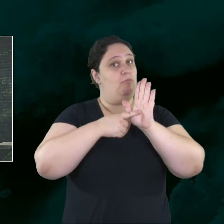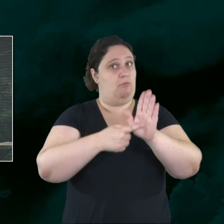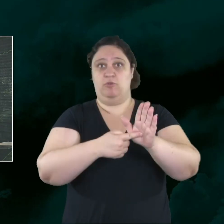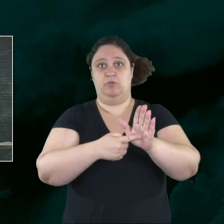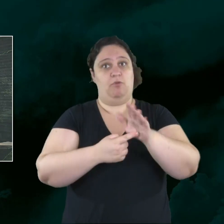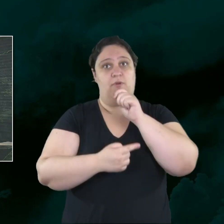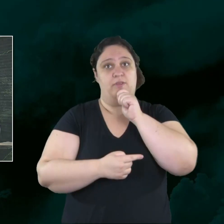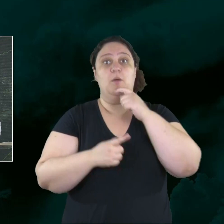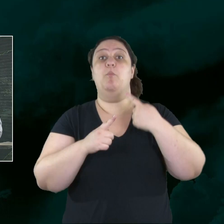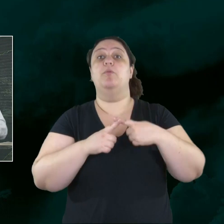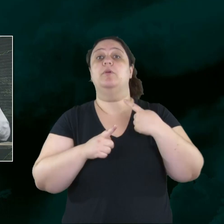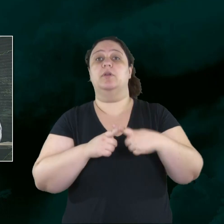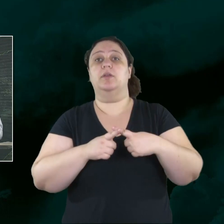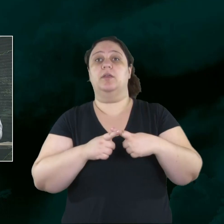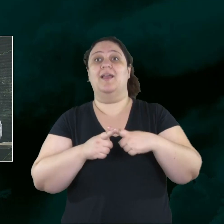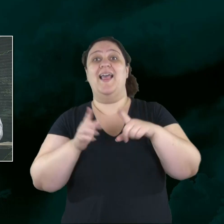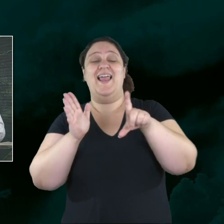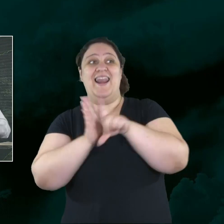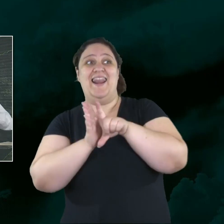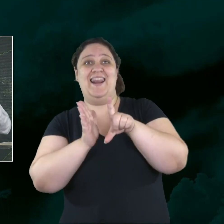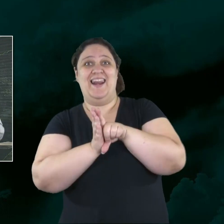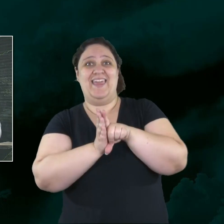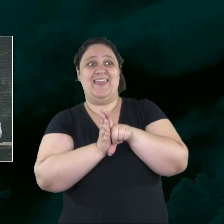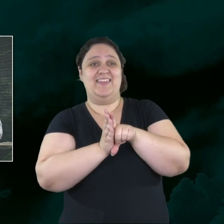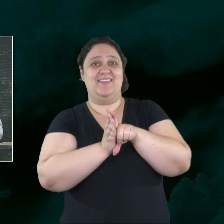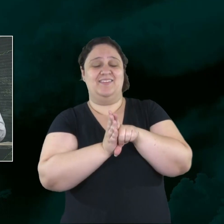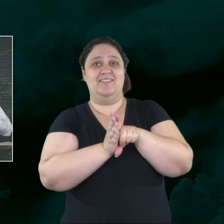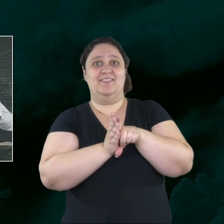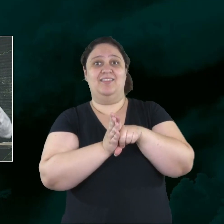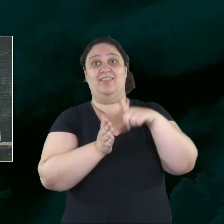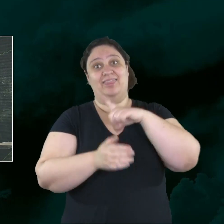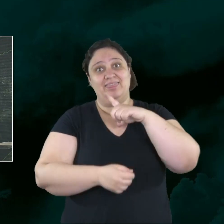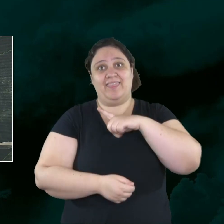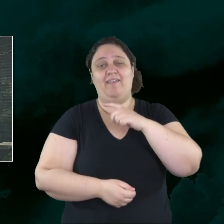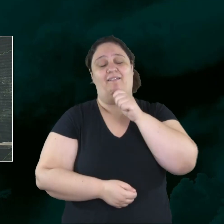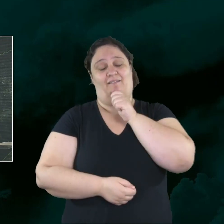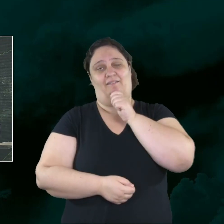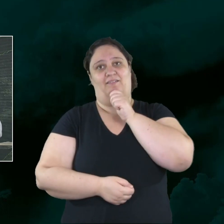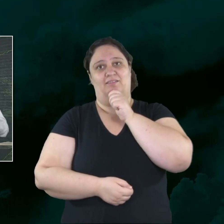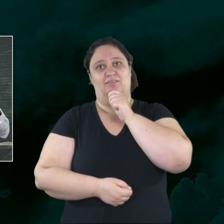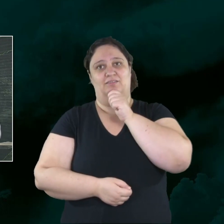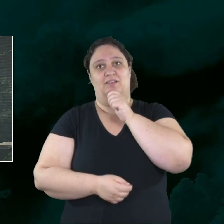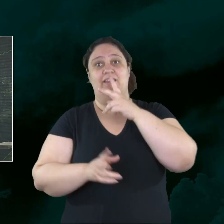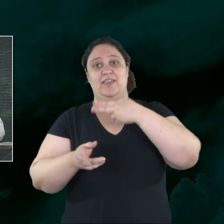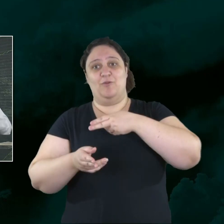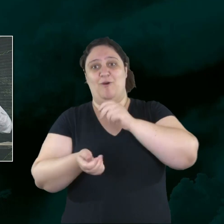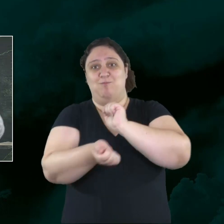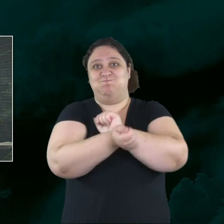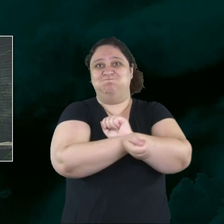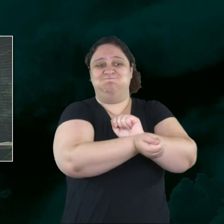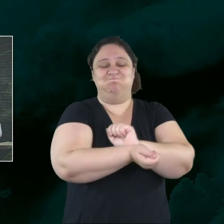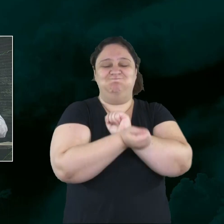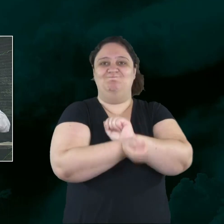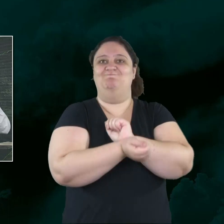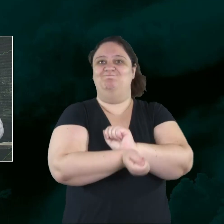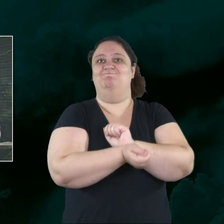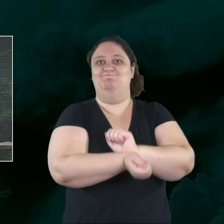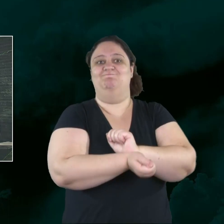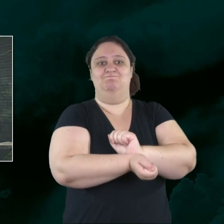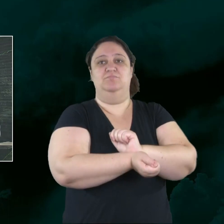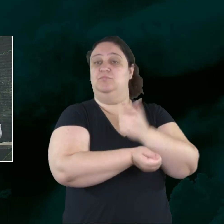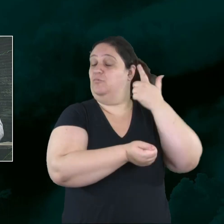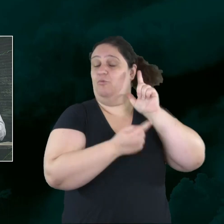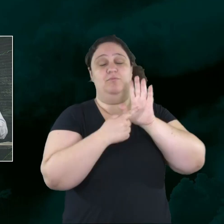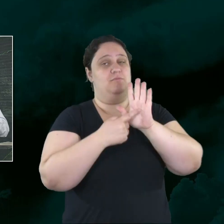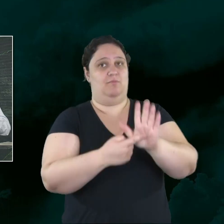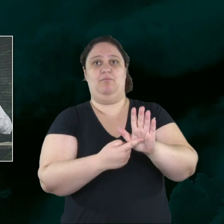lei ainda o amarra. A lei ainda é um laço, né, que o segura, que o impede de